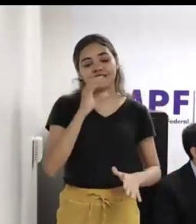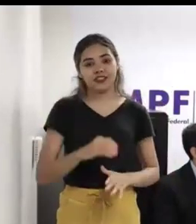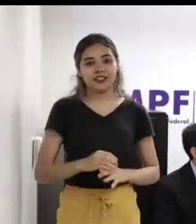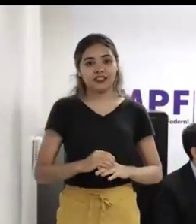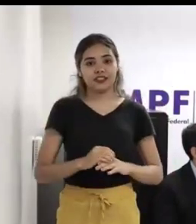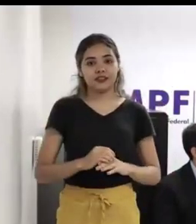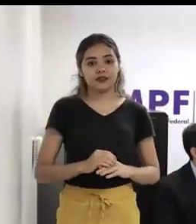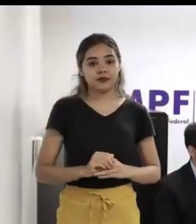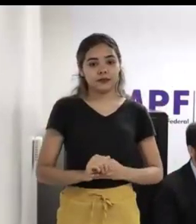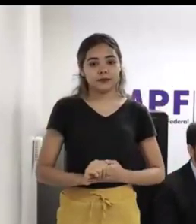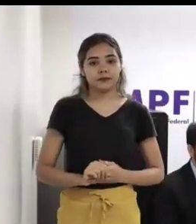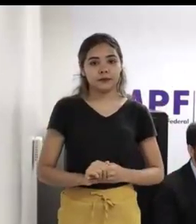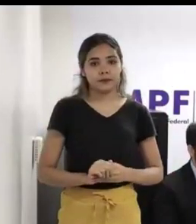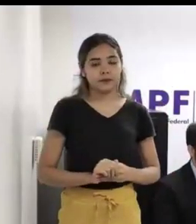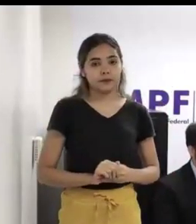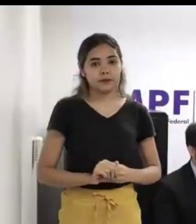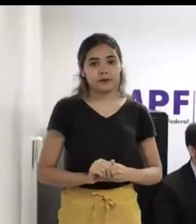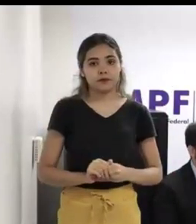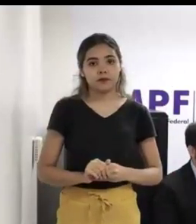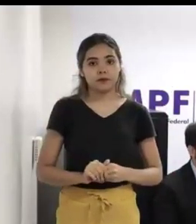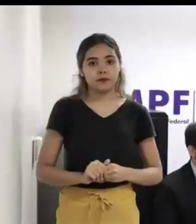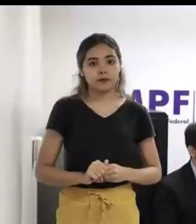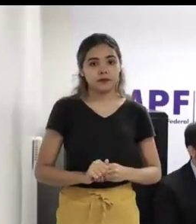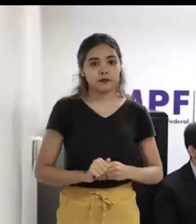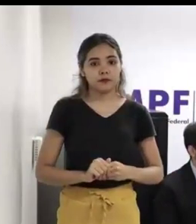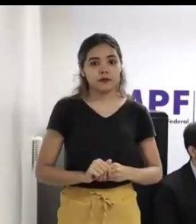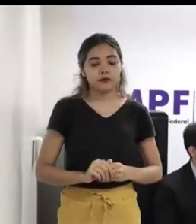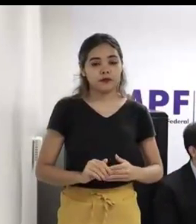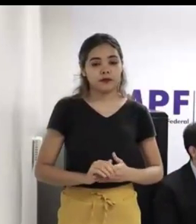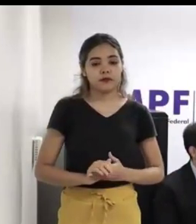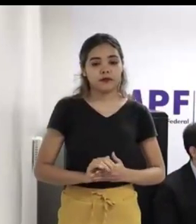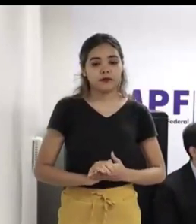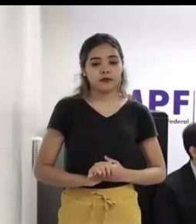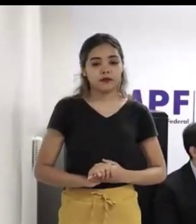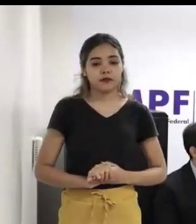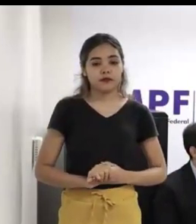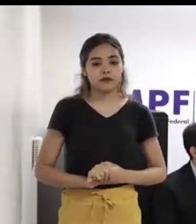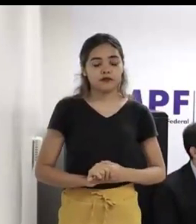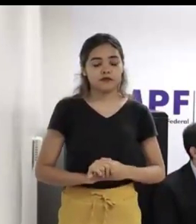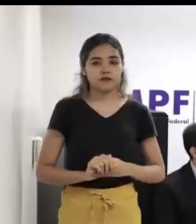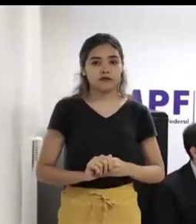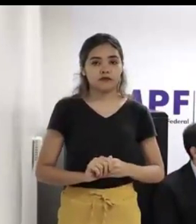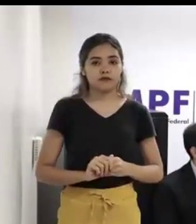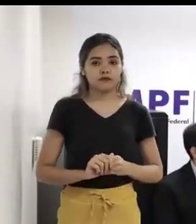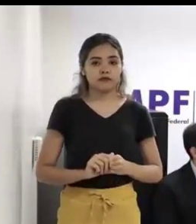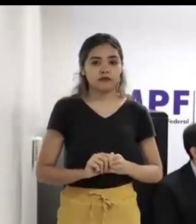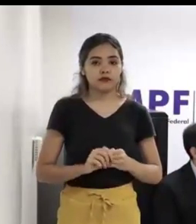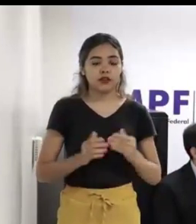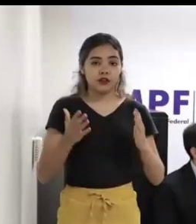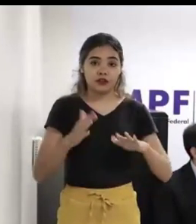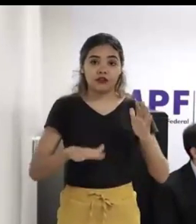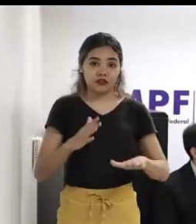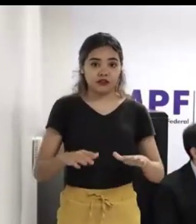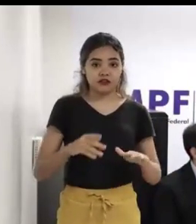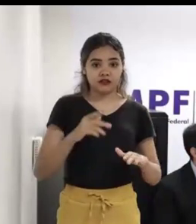dano é muito alto embora nos crimes virtuais não haja mais das vezes o contato direto da criança com abusador